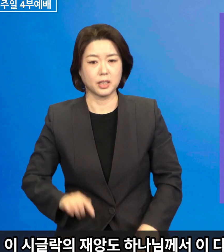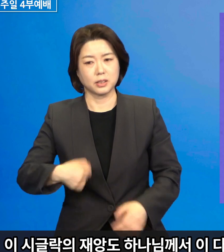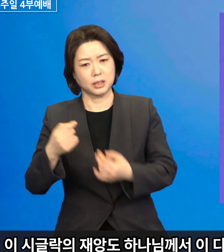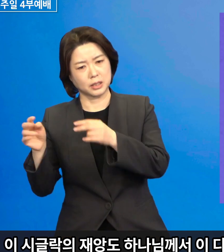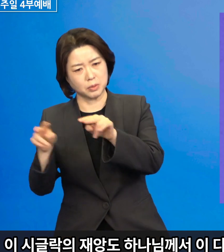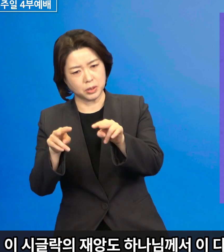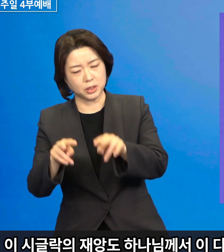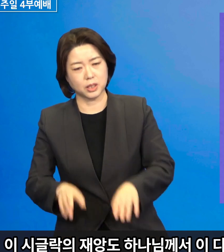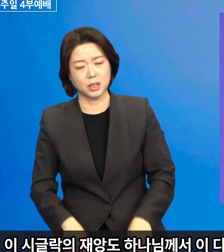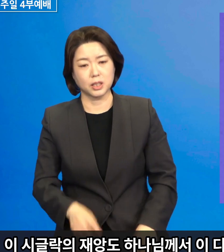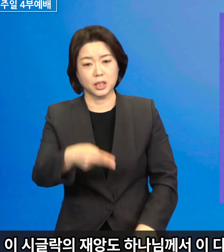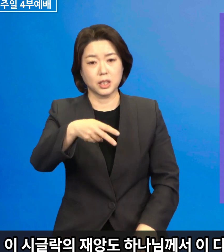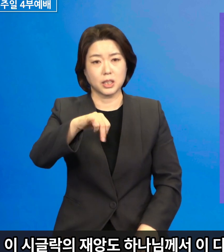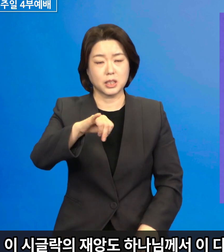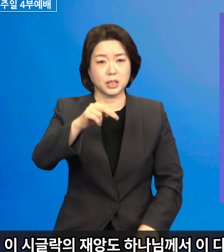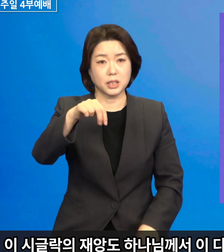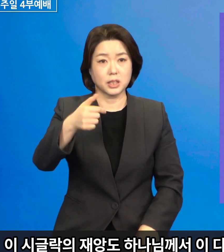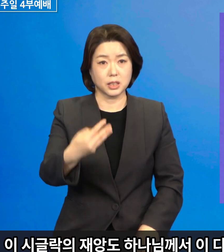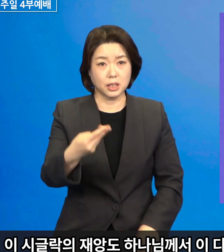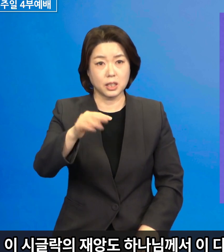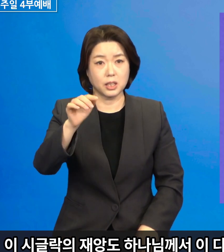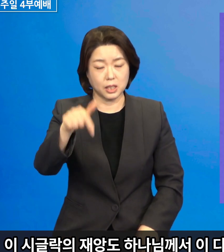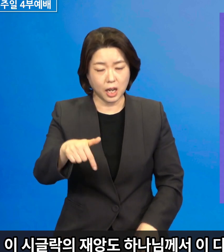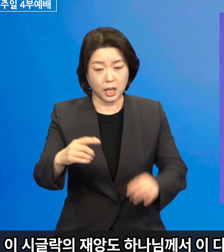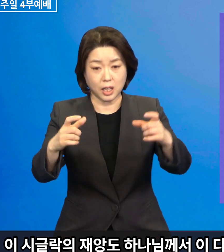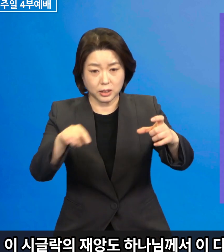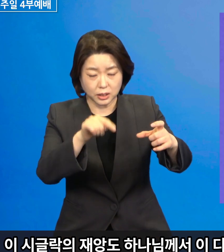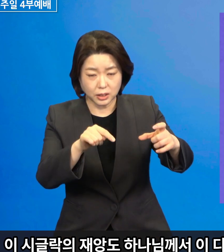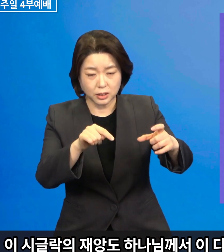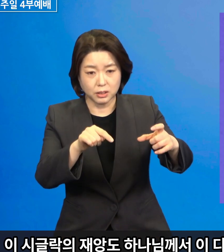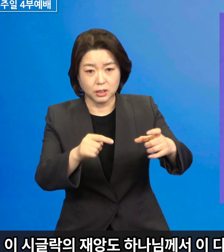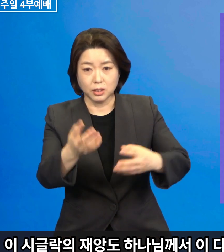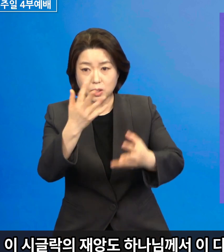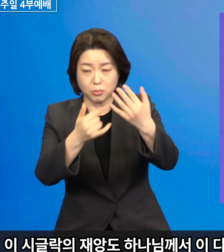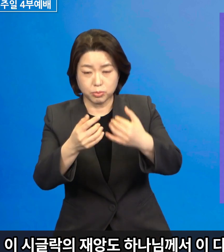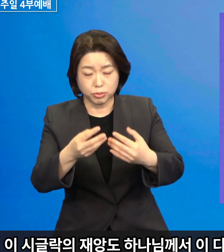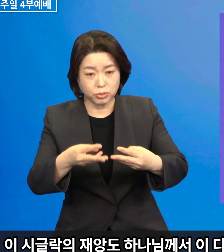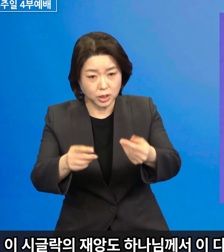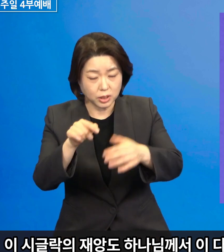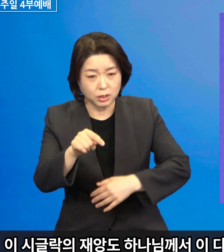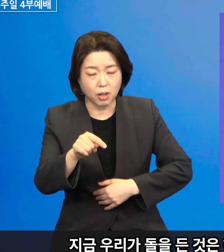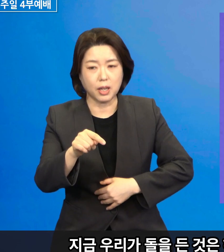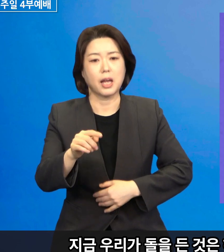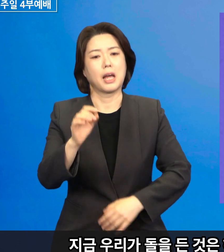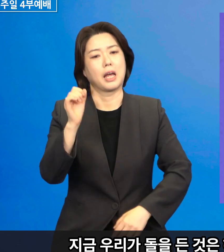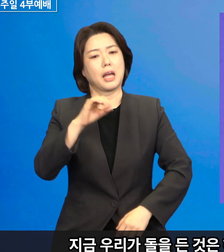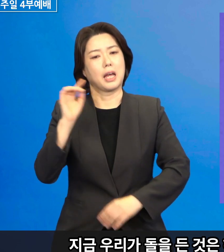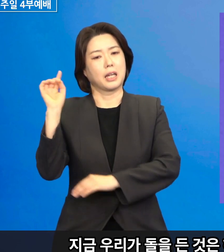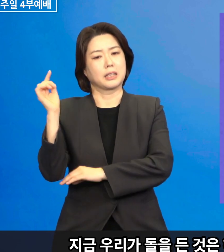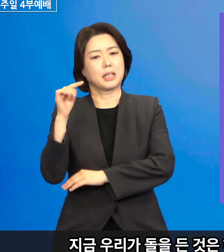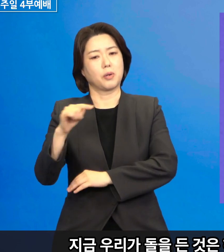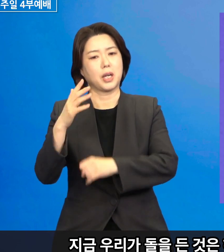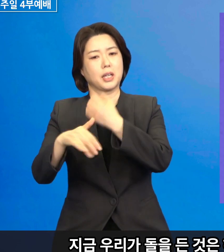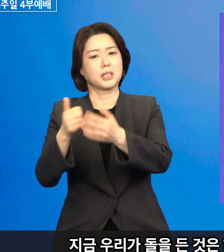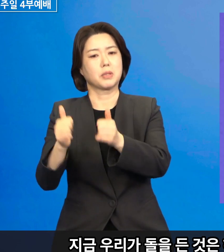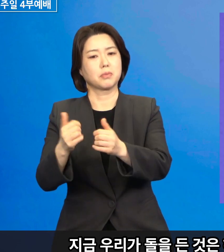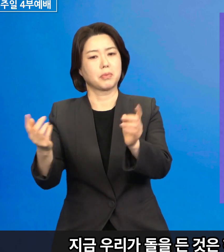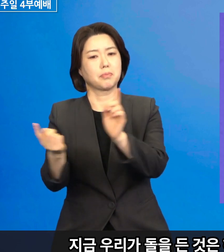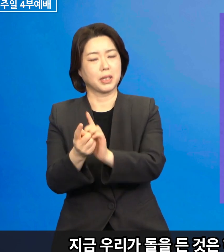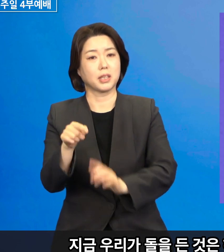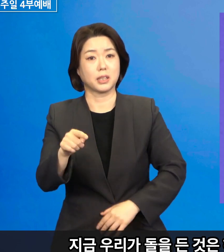보기에는 이 시글락의 재앙도 하나님께서 이 다윗을 치신다라고 그렇게 믿었기 때문에 지금 우리가 돌을 든